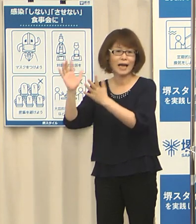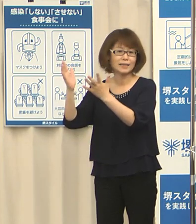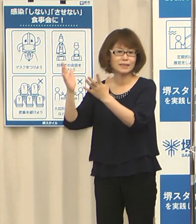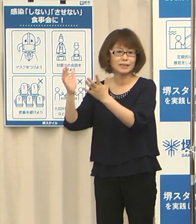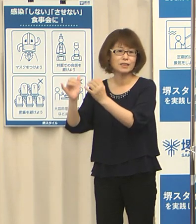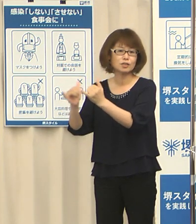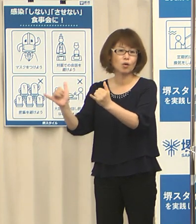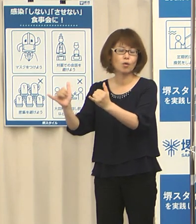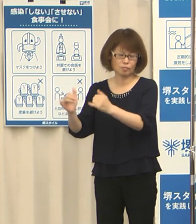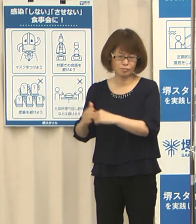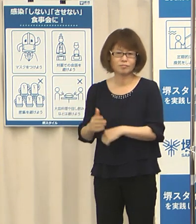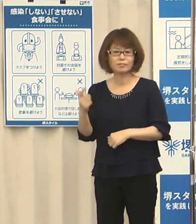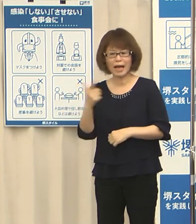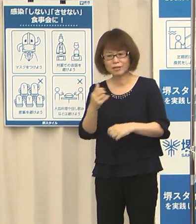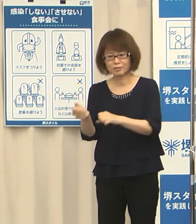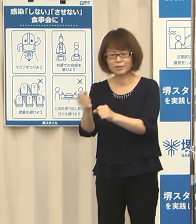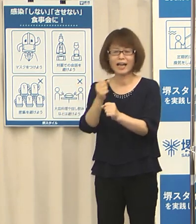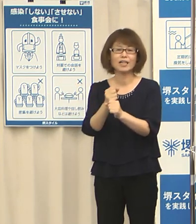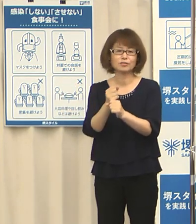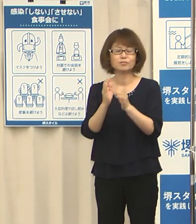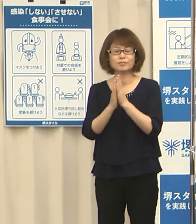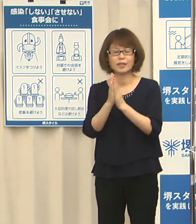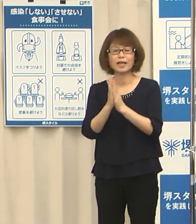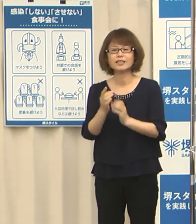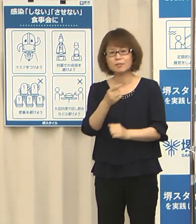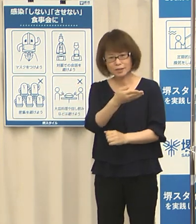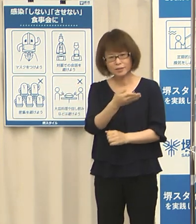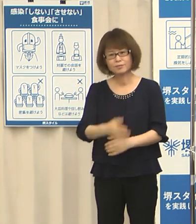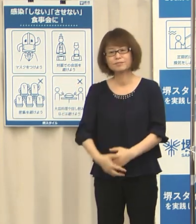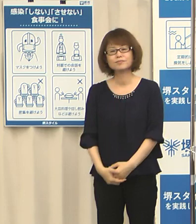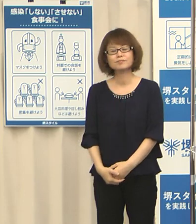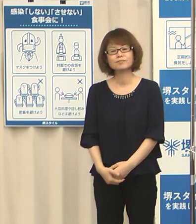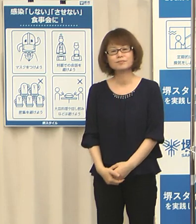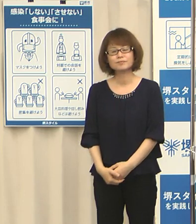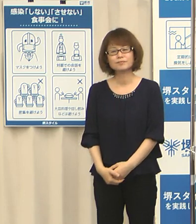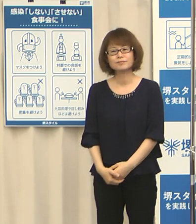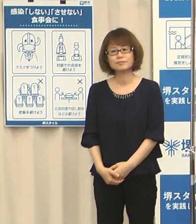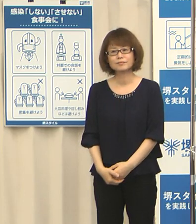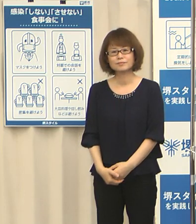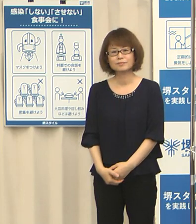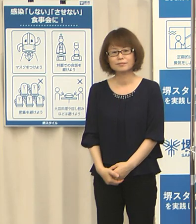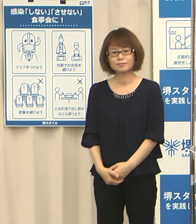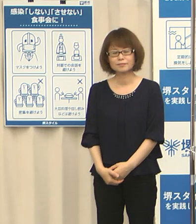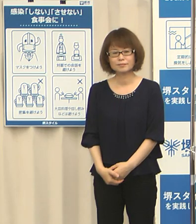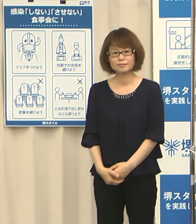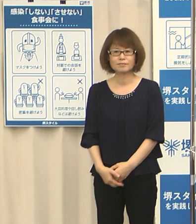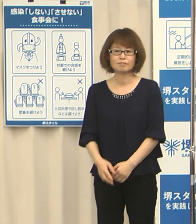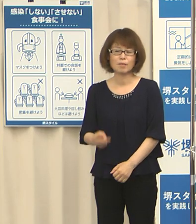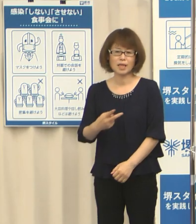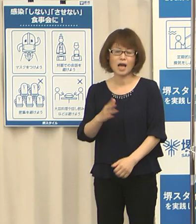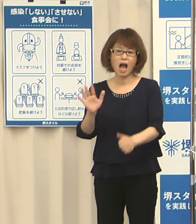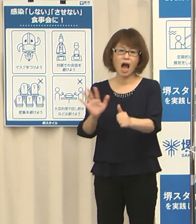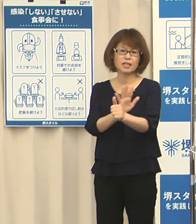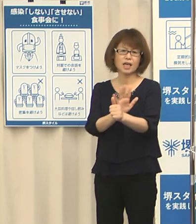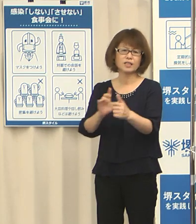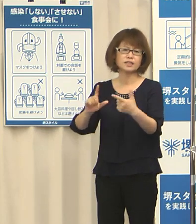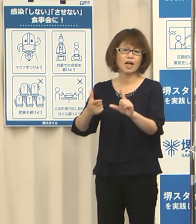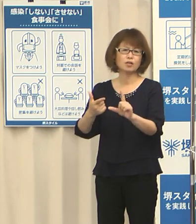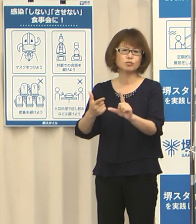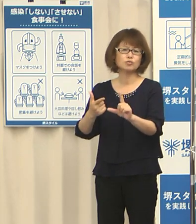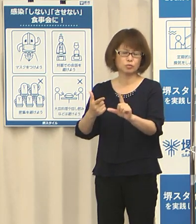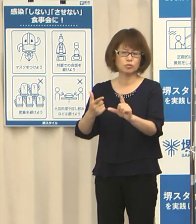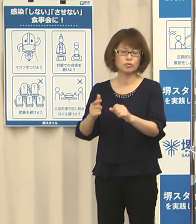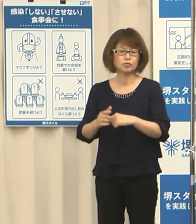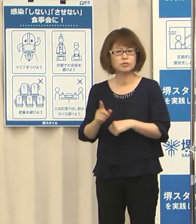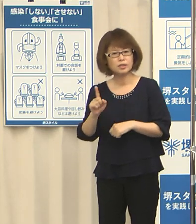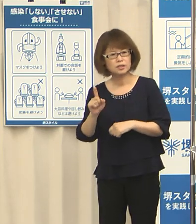ひ早期の回復を願っております。また背景として違うのは、上